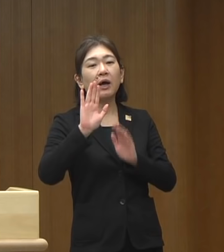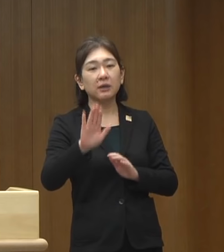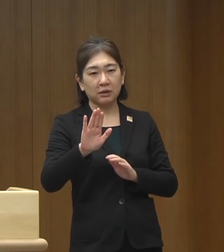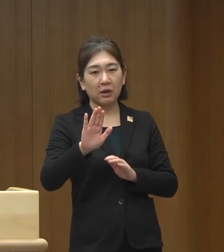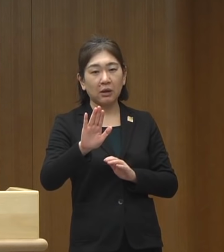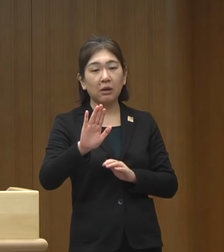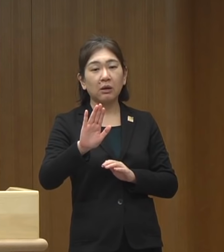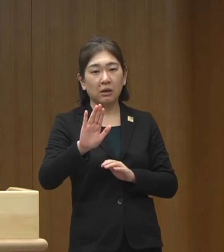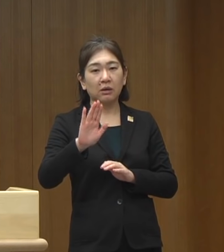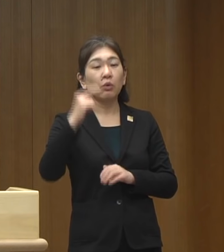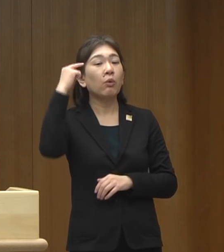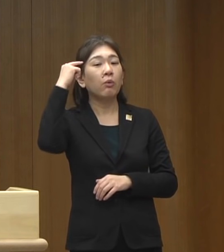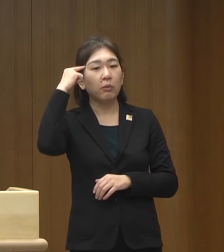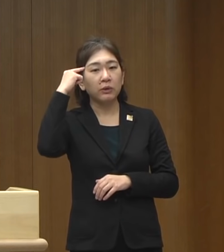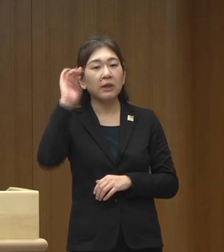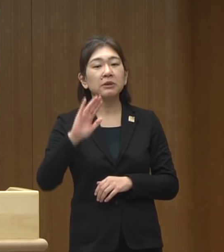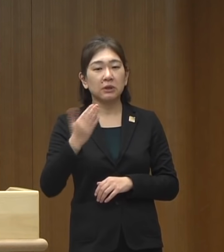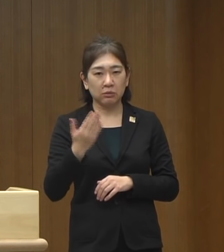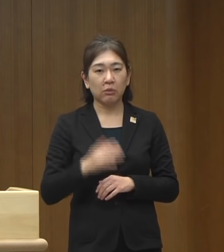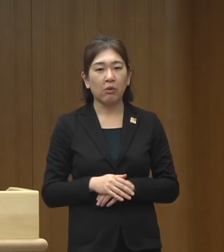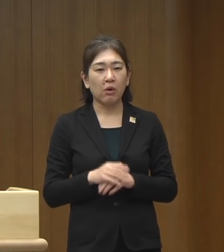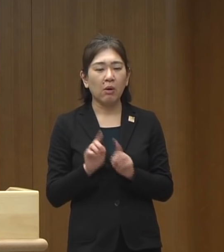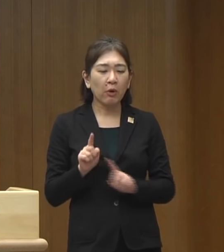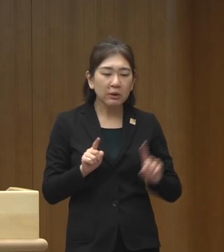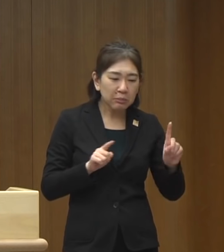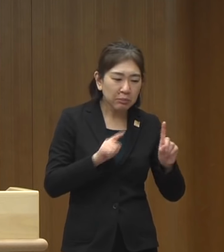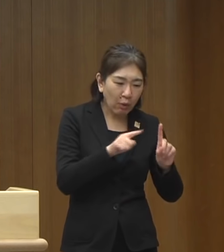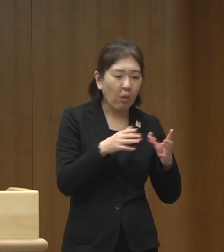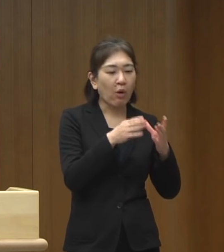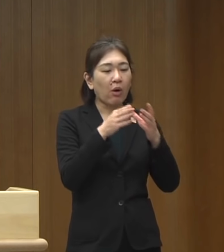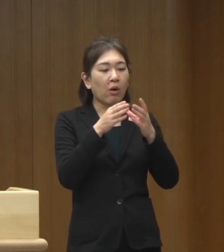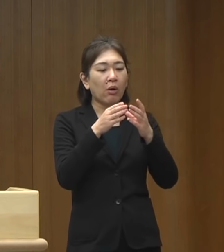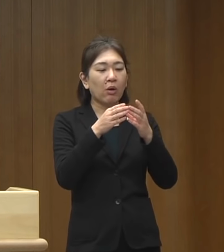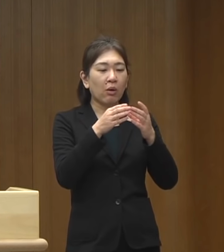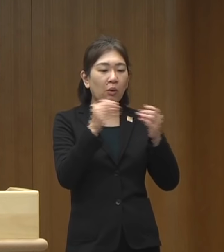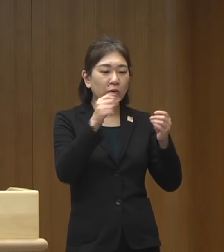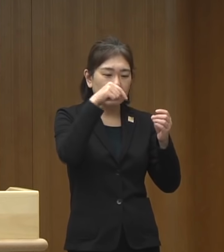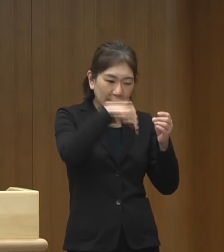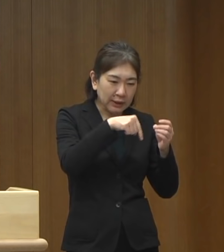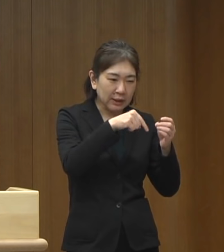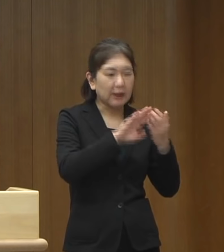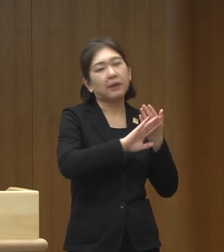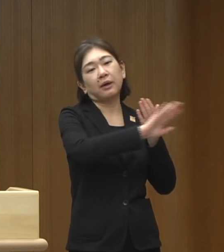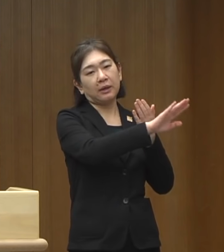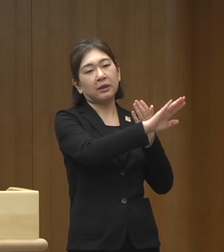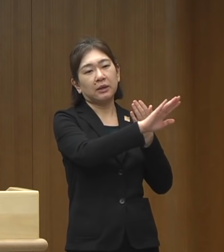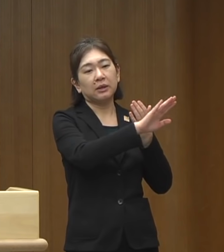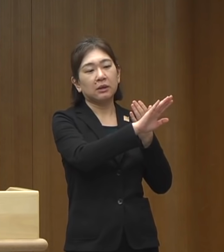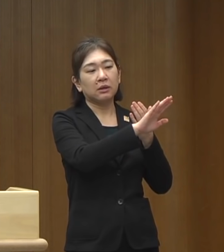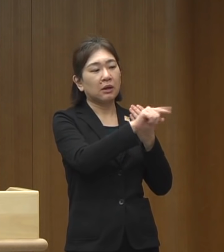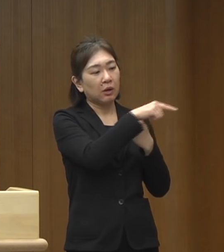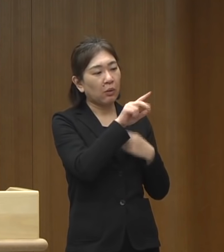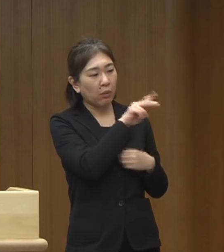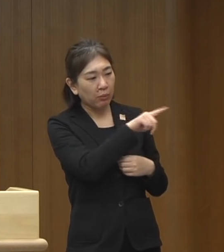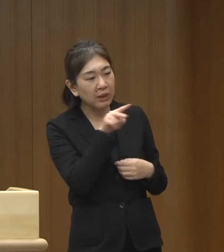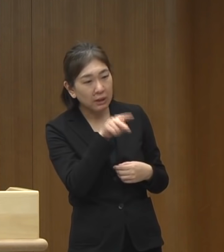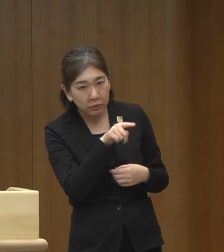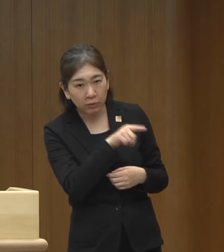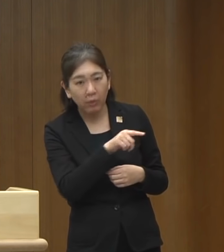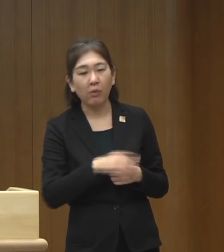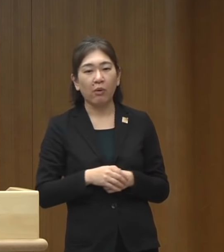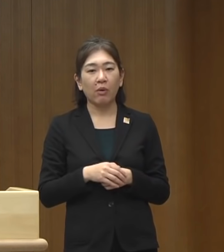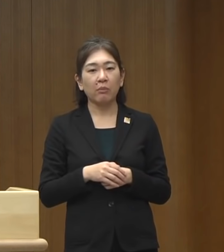ますけれども、一方で国内外の状況を踏まえれば感染拡大防止に向けた取り組みが